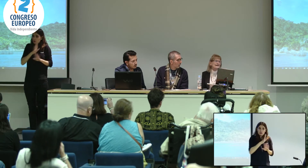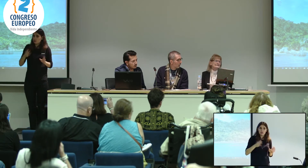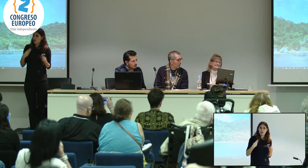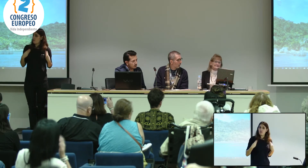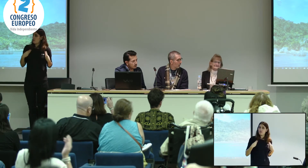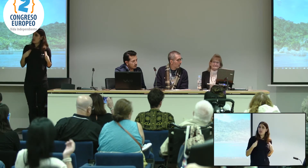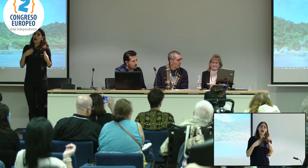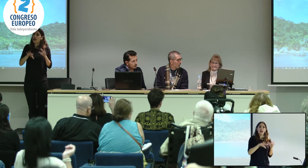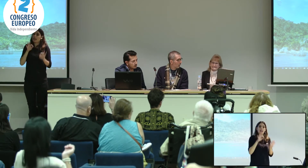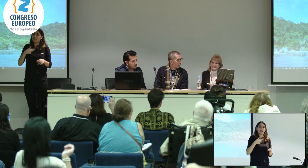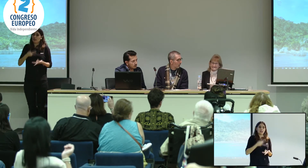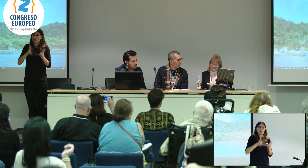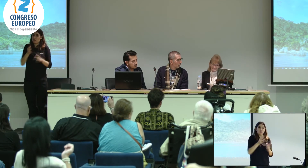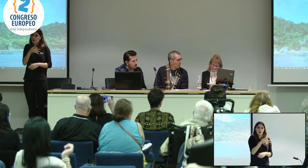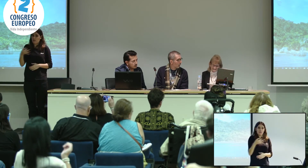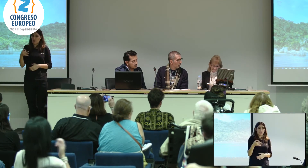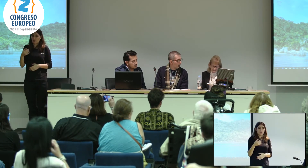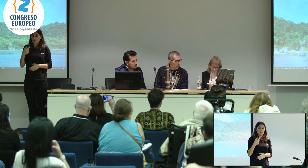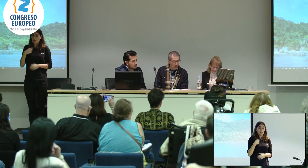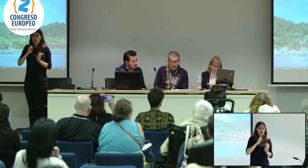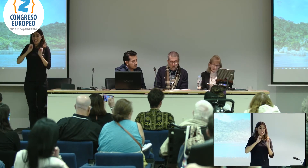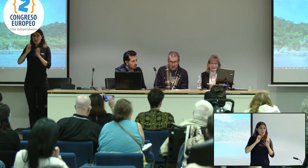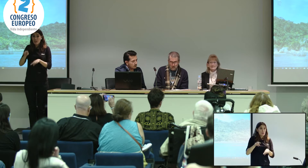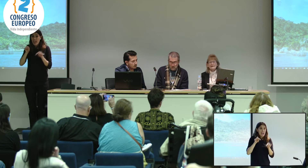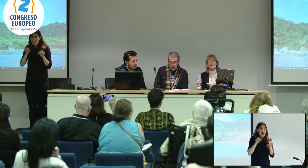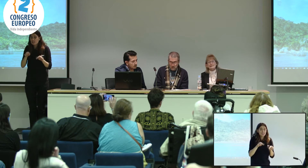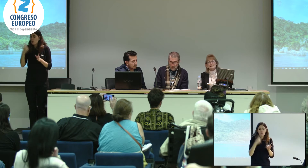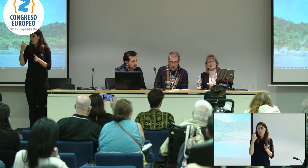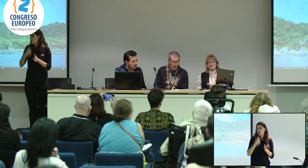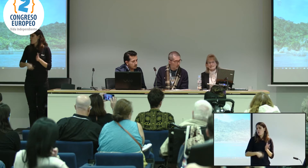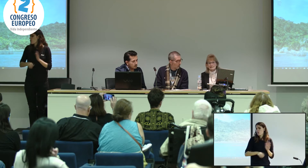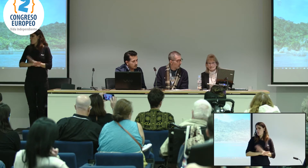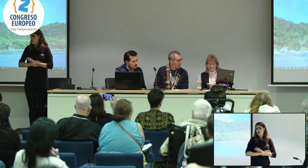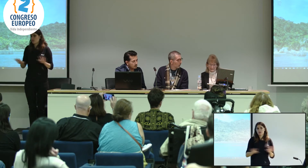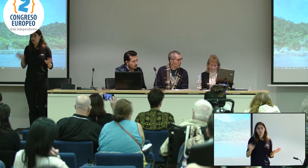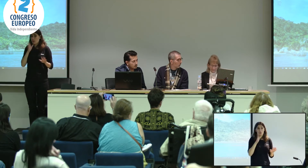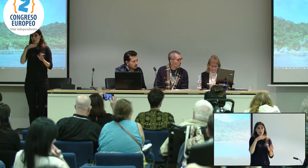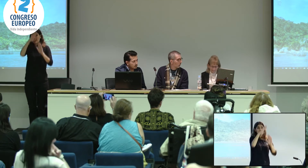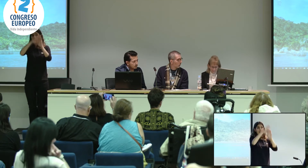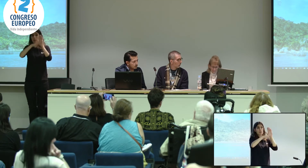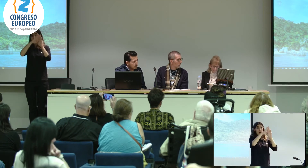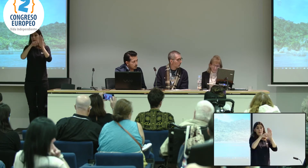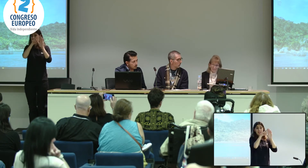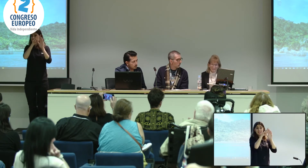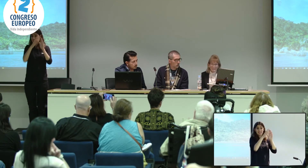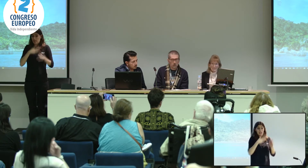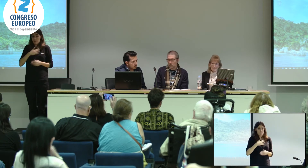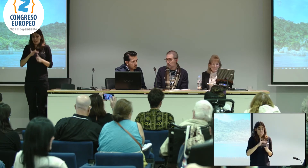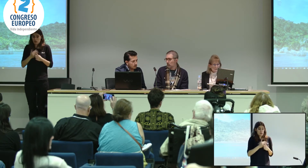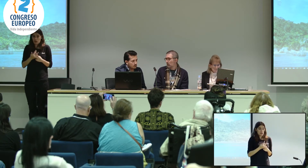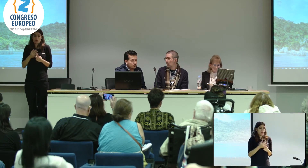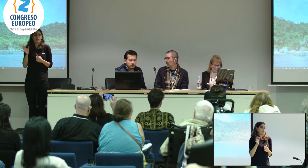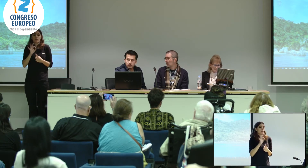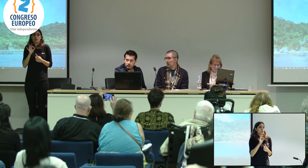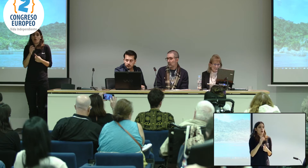me parecía. Renunciar a esto fue lo más duro. Y es que este programa, tanto en mi caso como en de